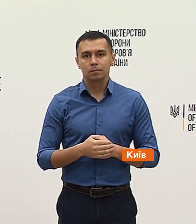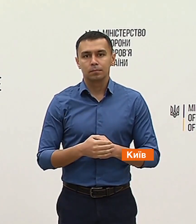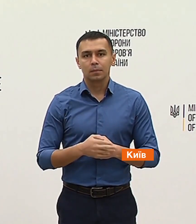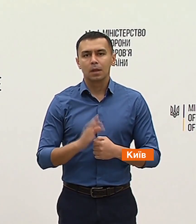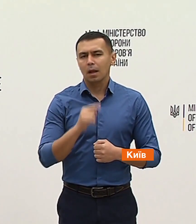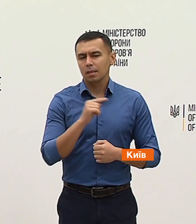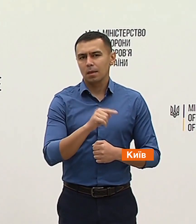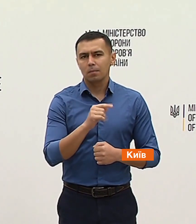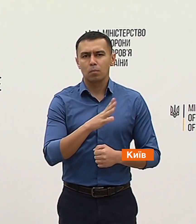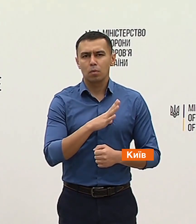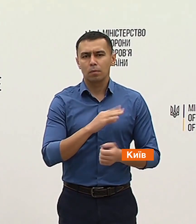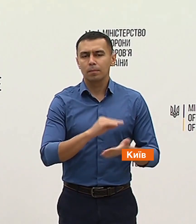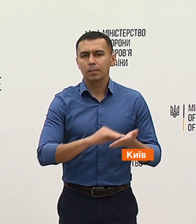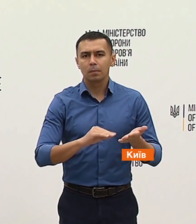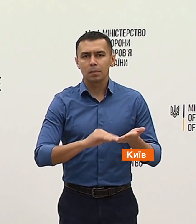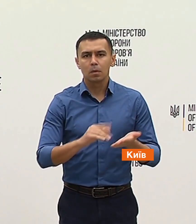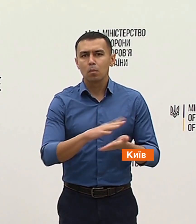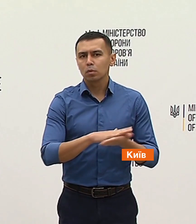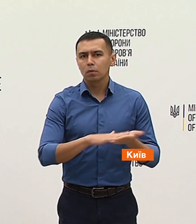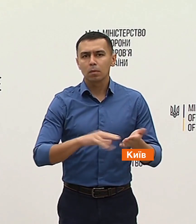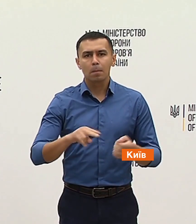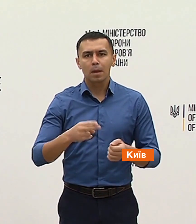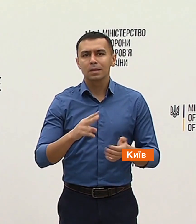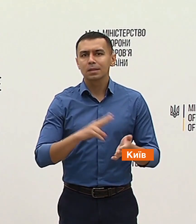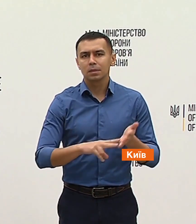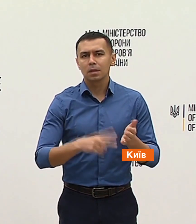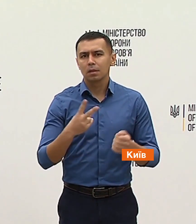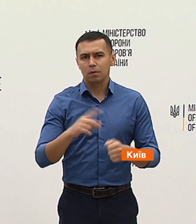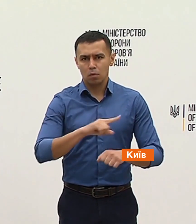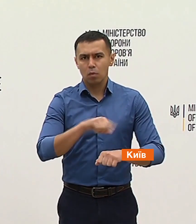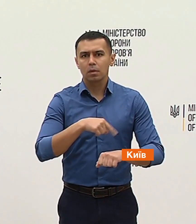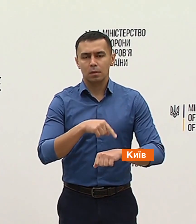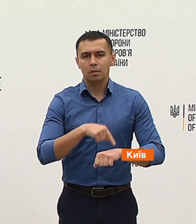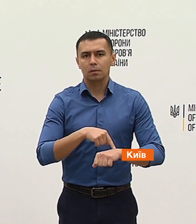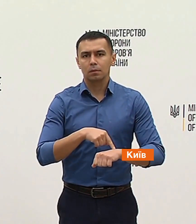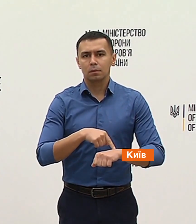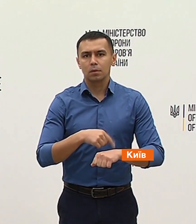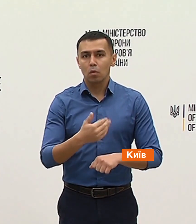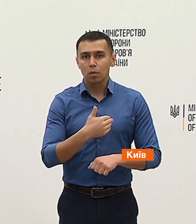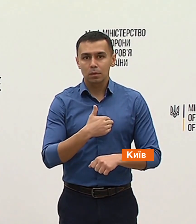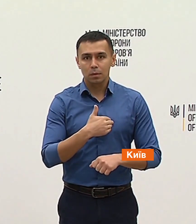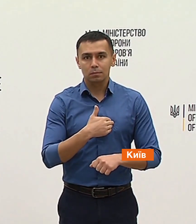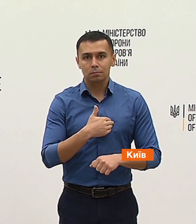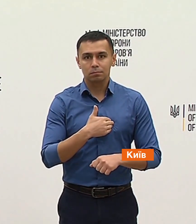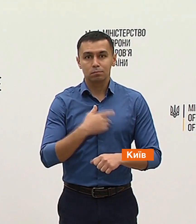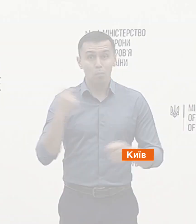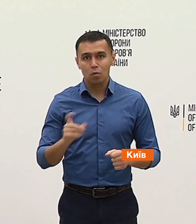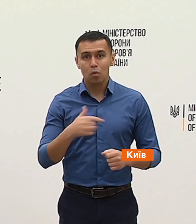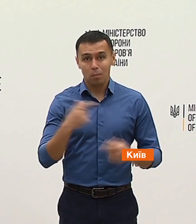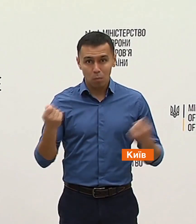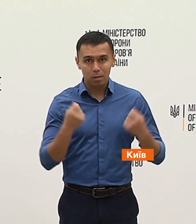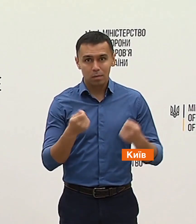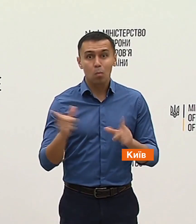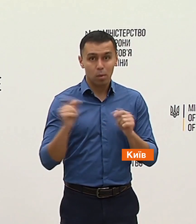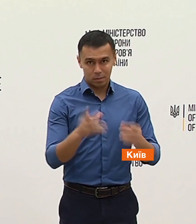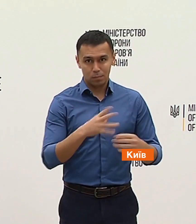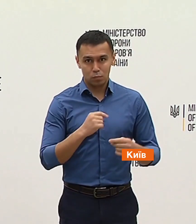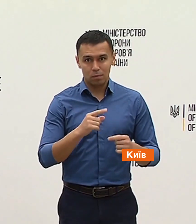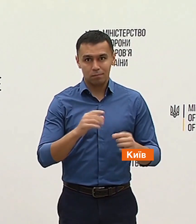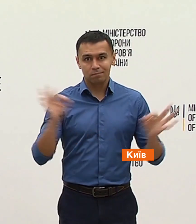Як там було? Продовжуємо п'ятницю 72 години. Хочете покуражитися? Поїхали зі мною в